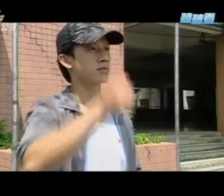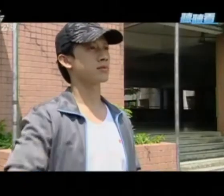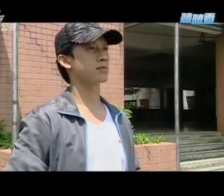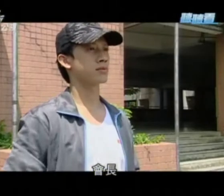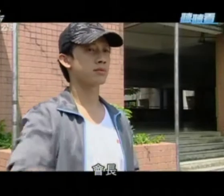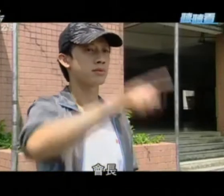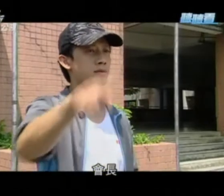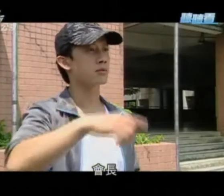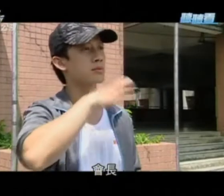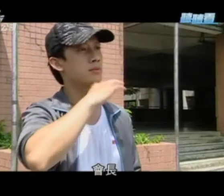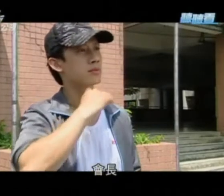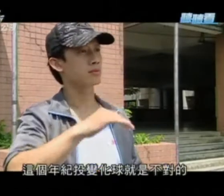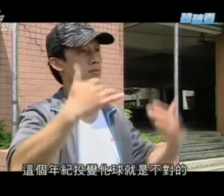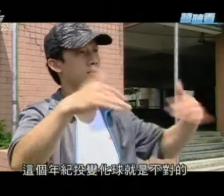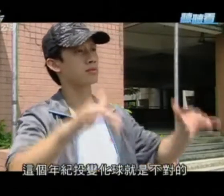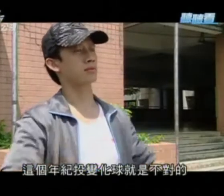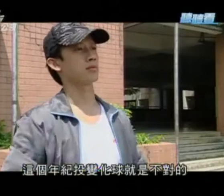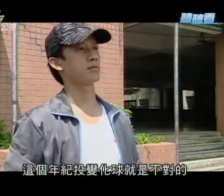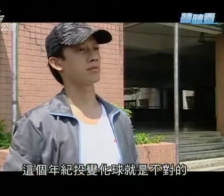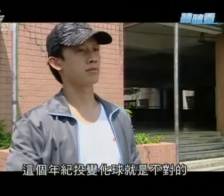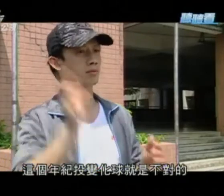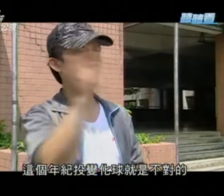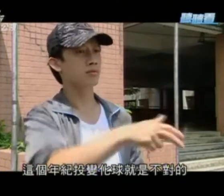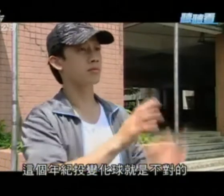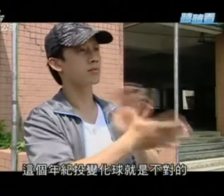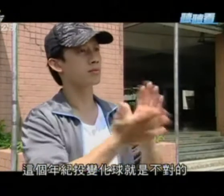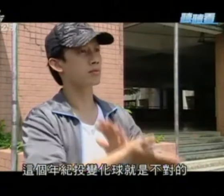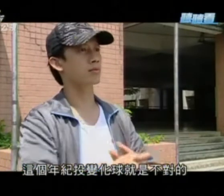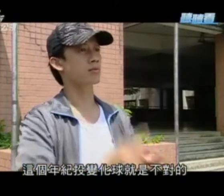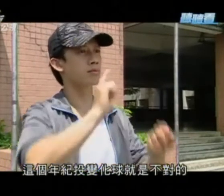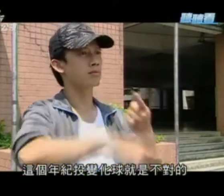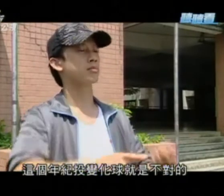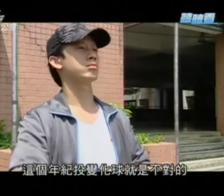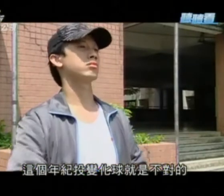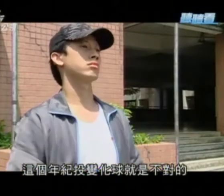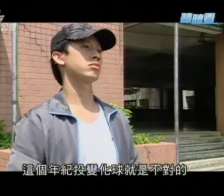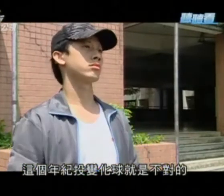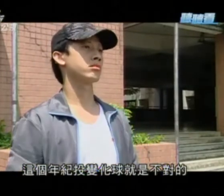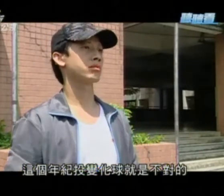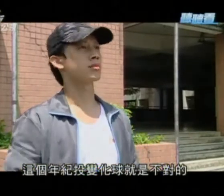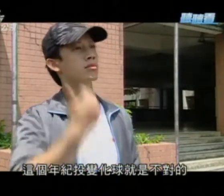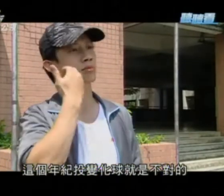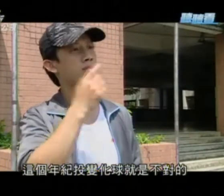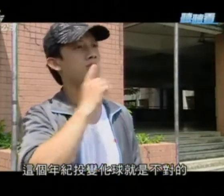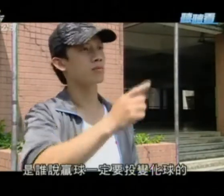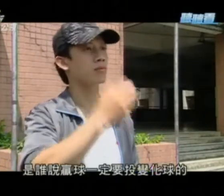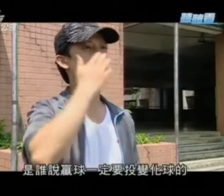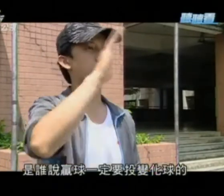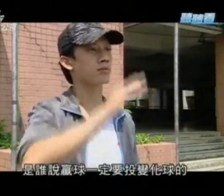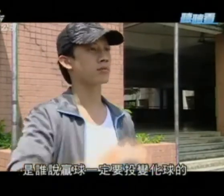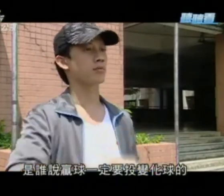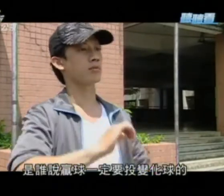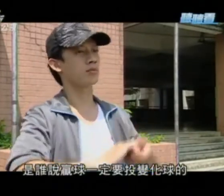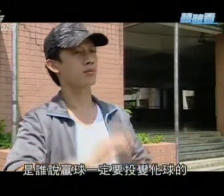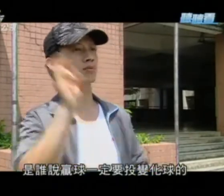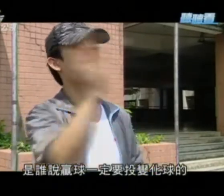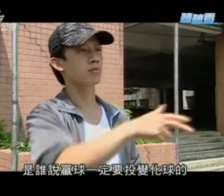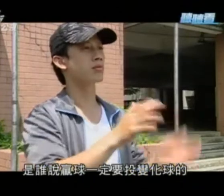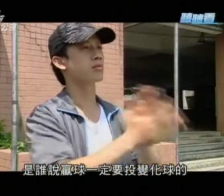队长，这个年纪投变化球就是不对的。是谁说赢球一定要